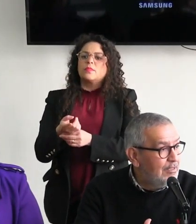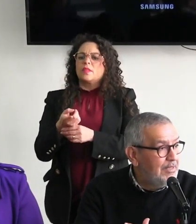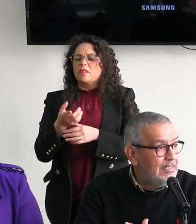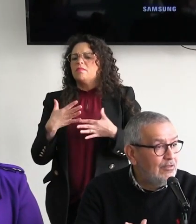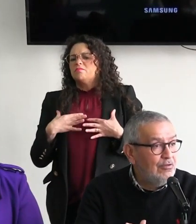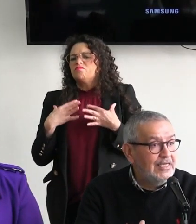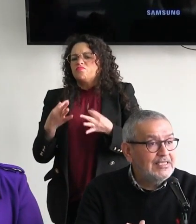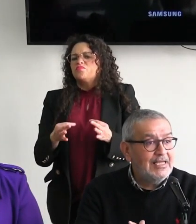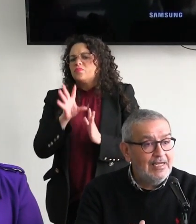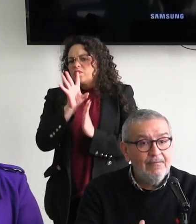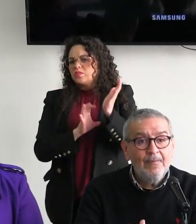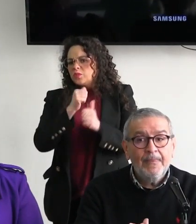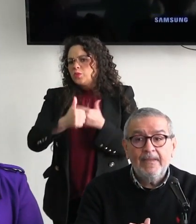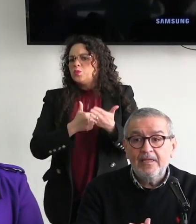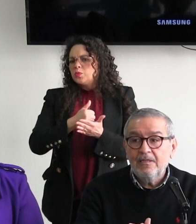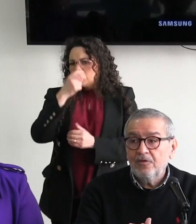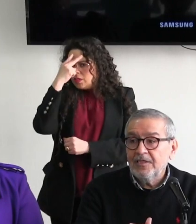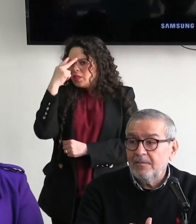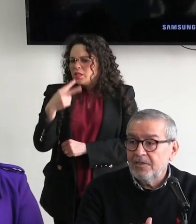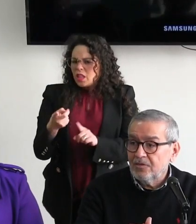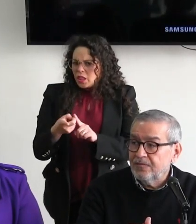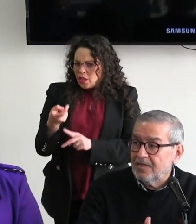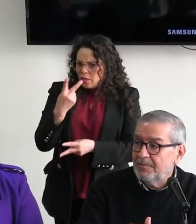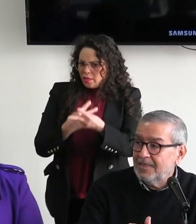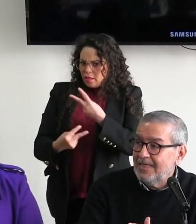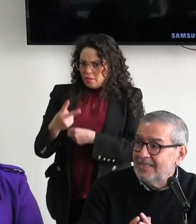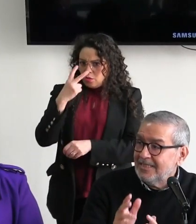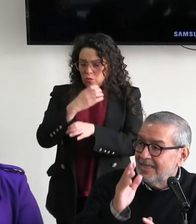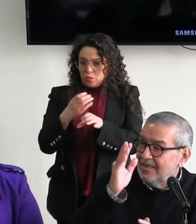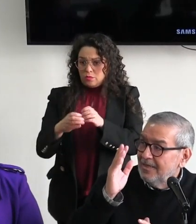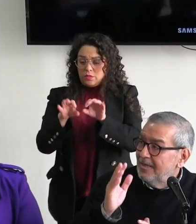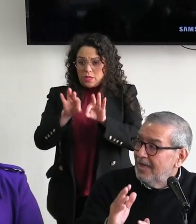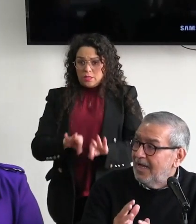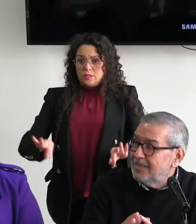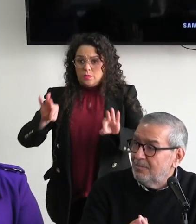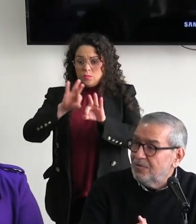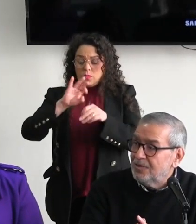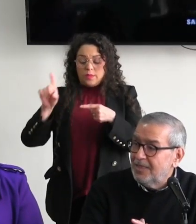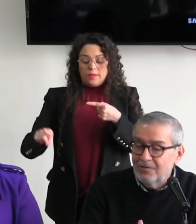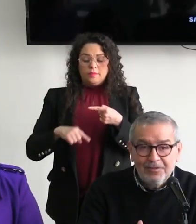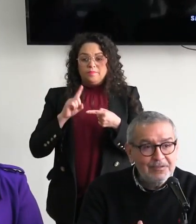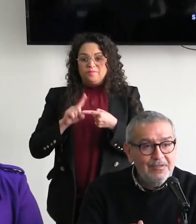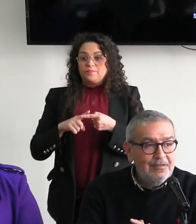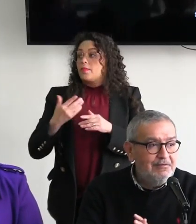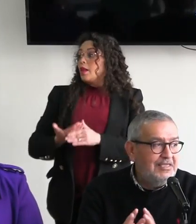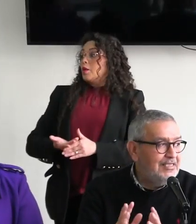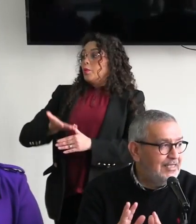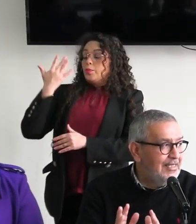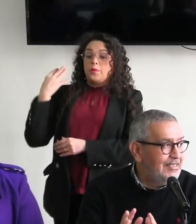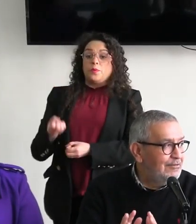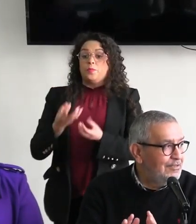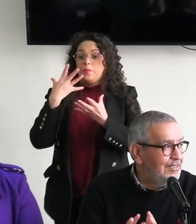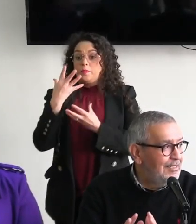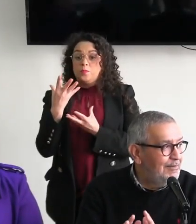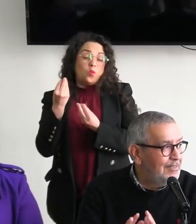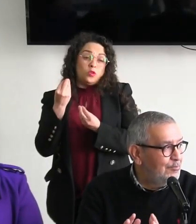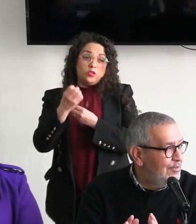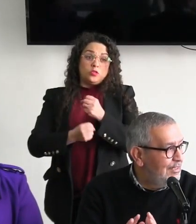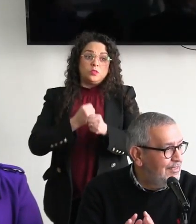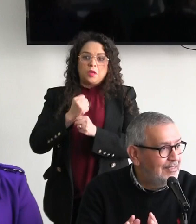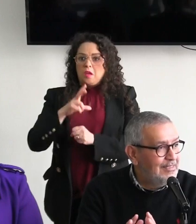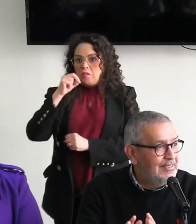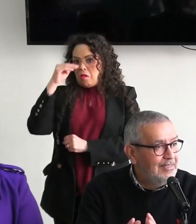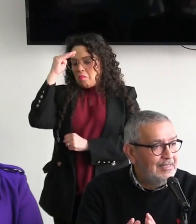de la Ciudad de México está en dos elementos fundamentales que hacía muchos años ni siquiera se consideraba